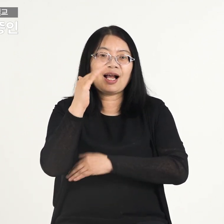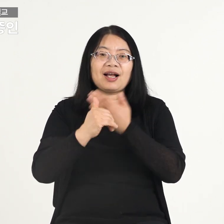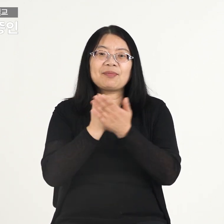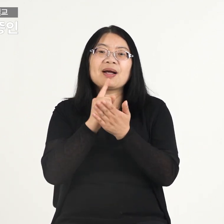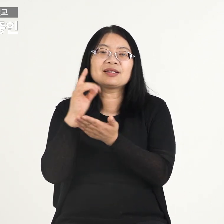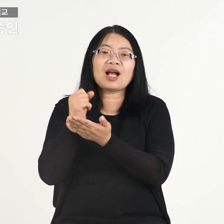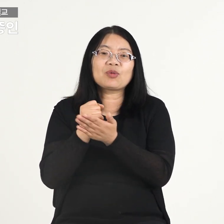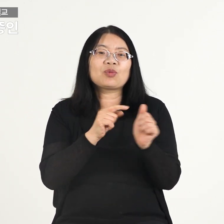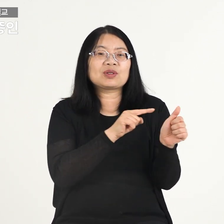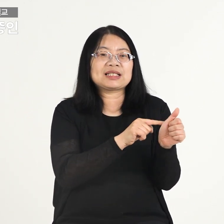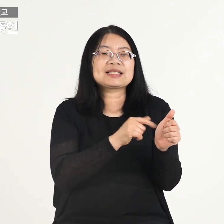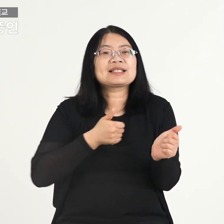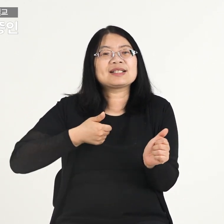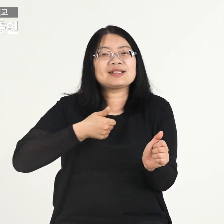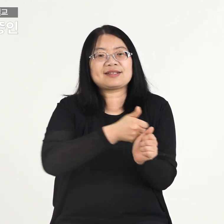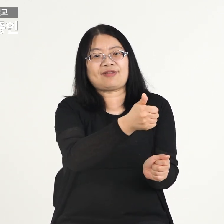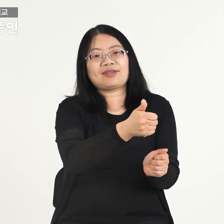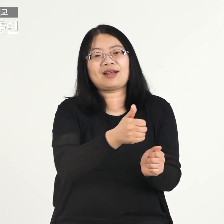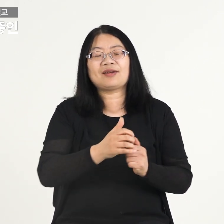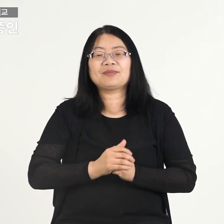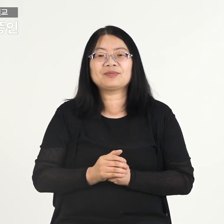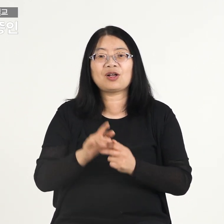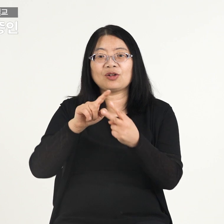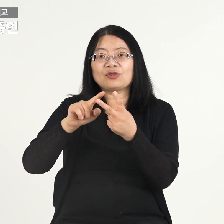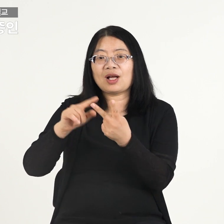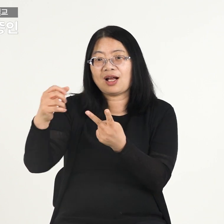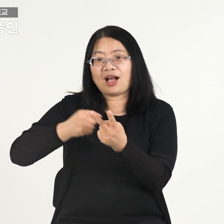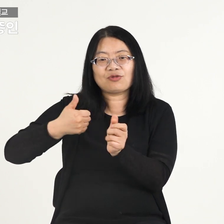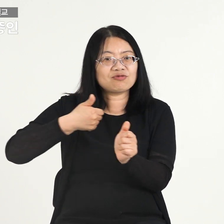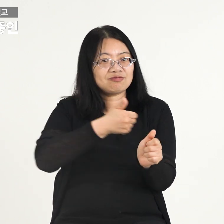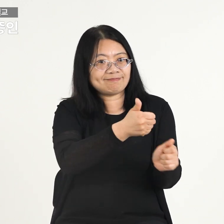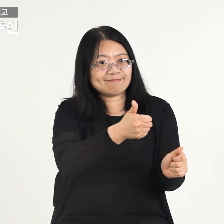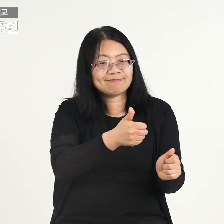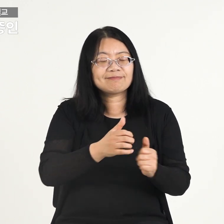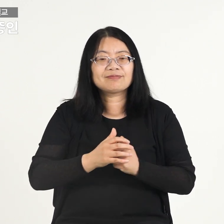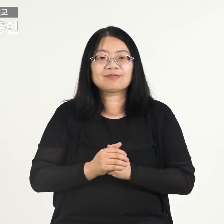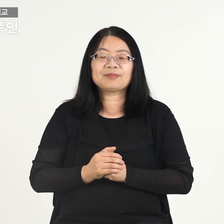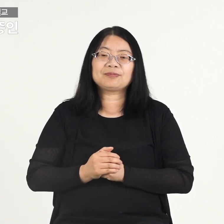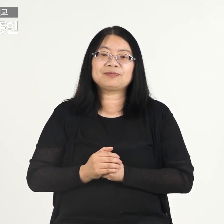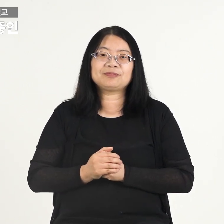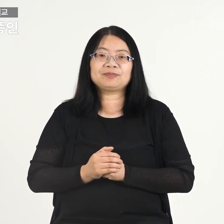그를 이겼다. 두 가지로 이겼어요. 앞을 좀 봐주세요.